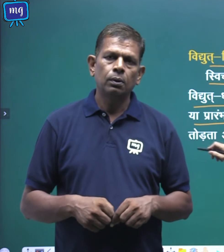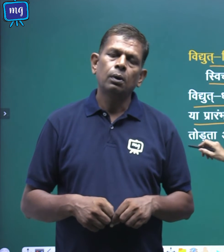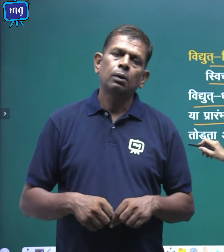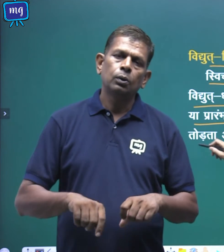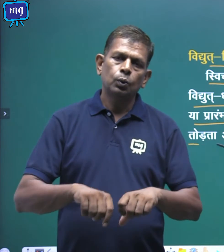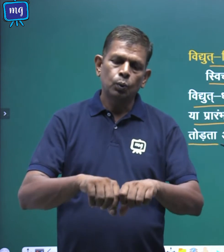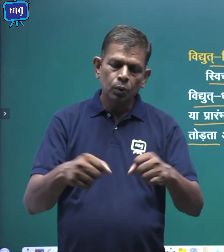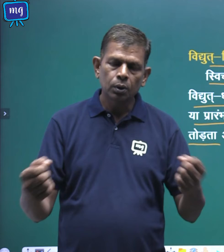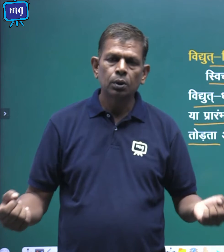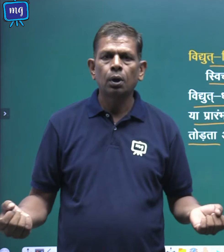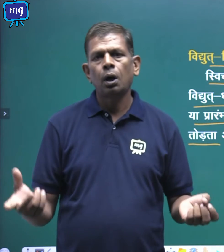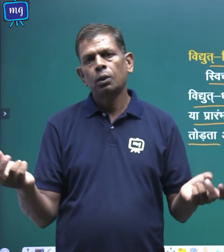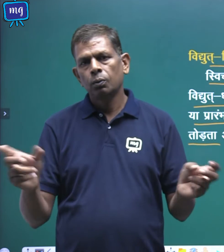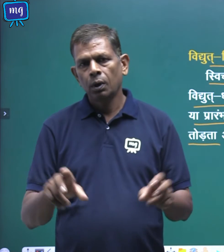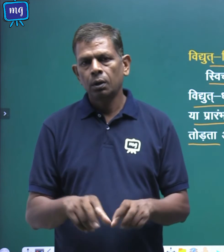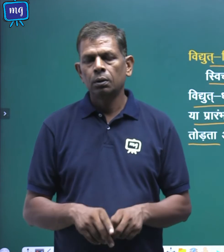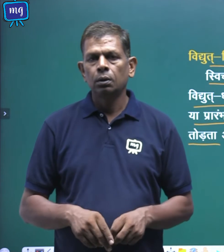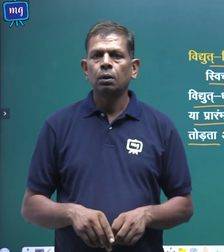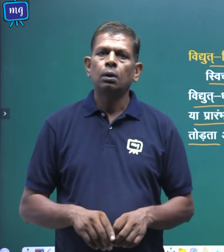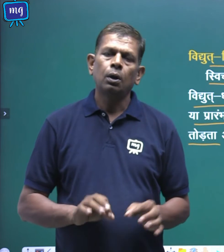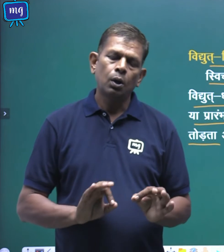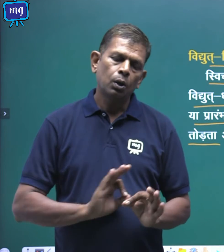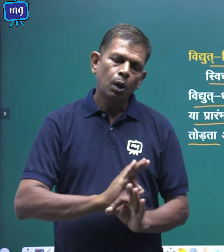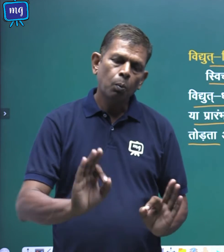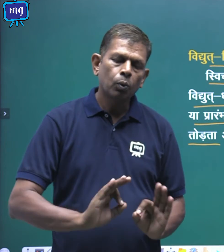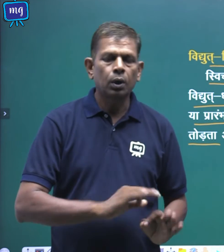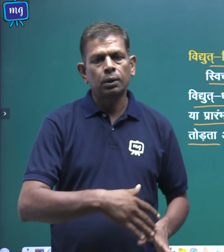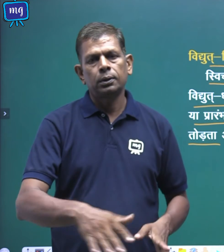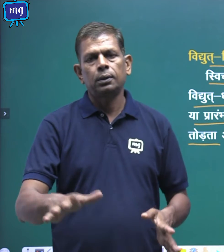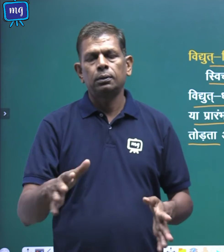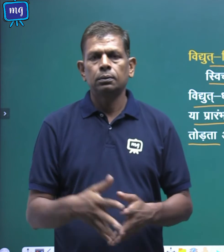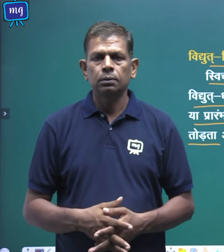तोड़ता अथवा पूरा करता है।